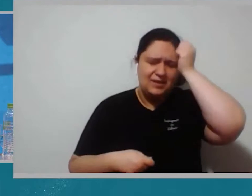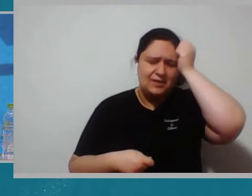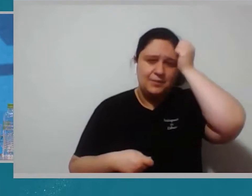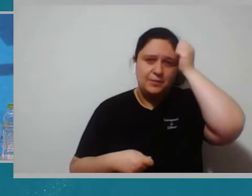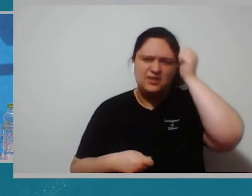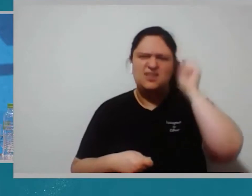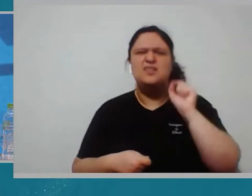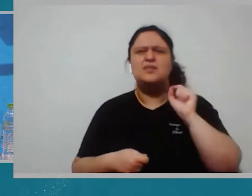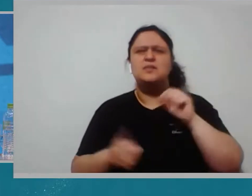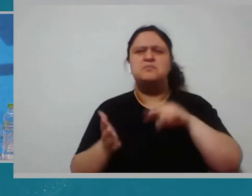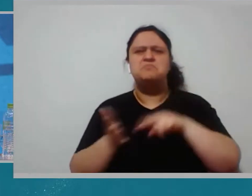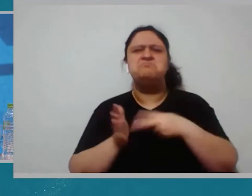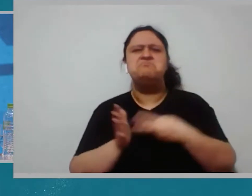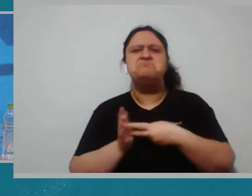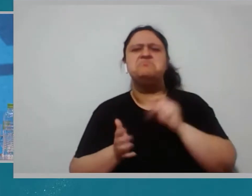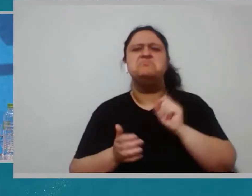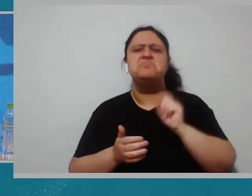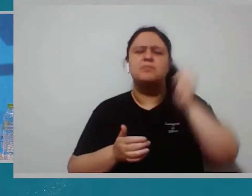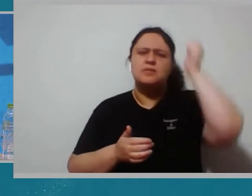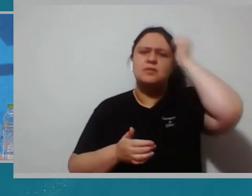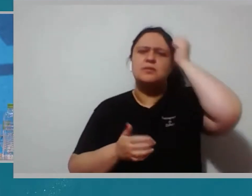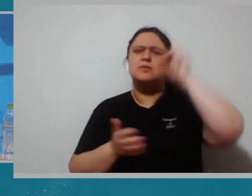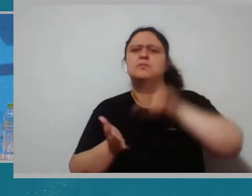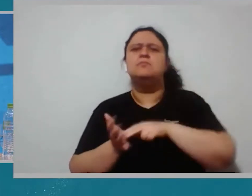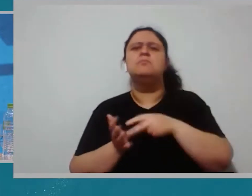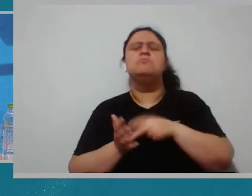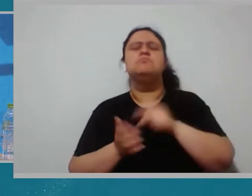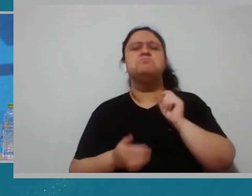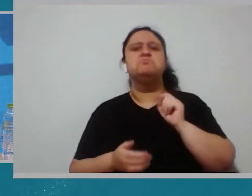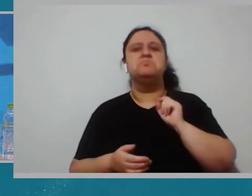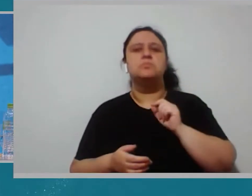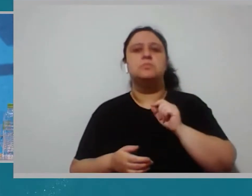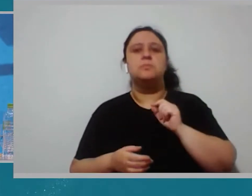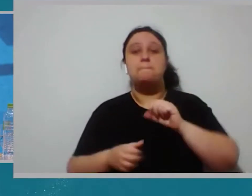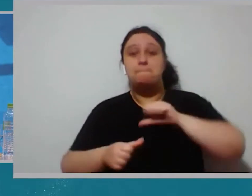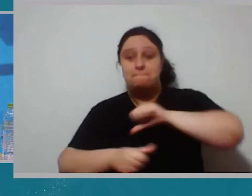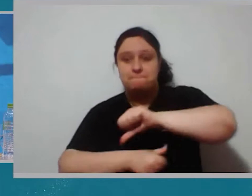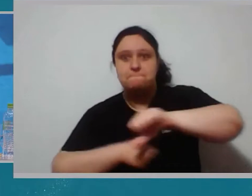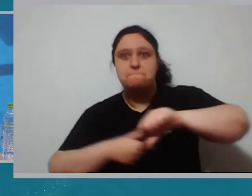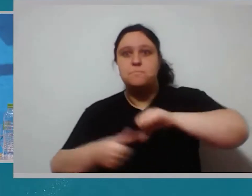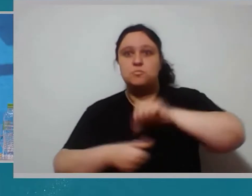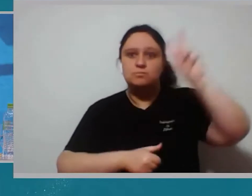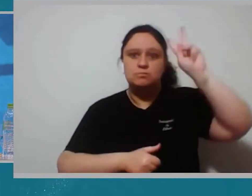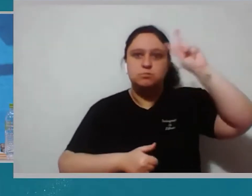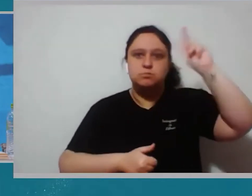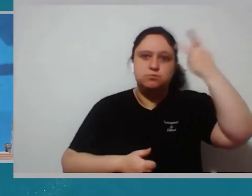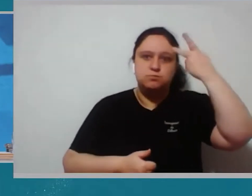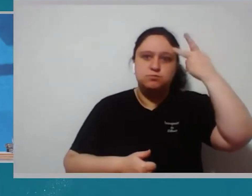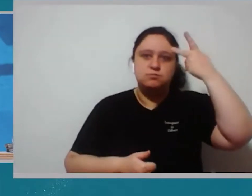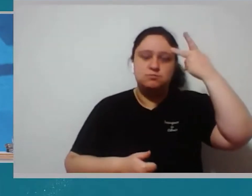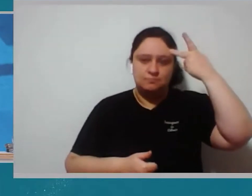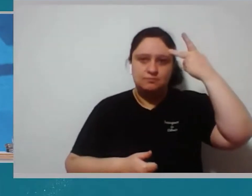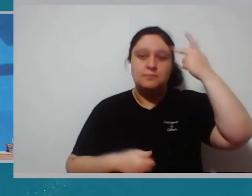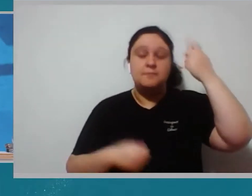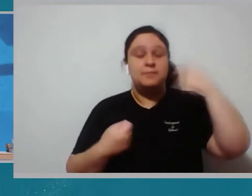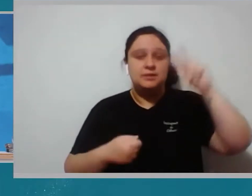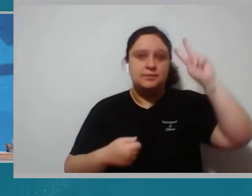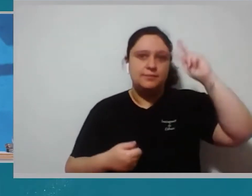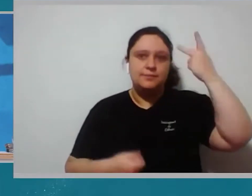arrependimento? Arrependimento, irmãos, é uma mudança da mente. Vamos mostrar para vocês o que